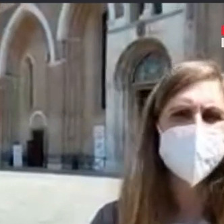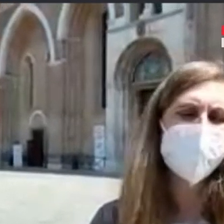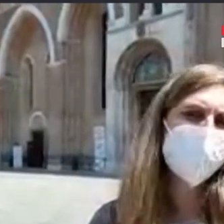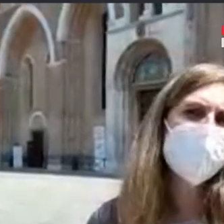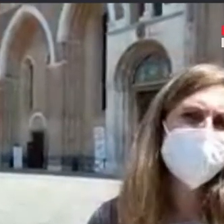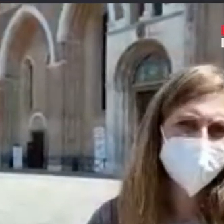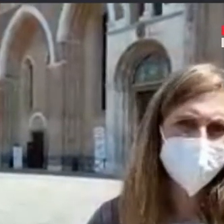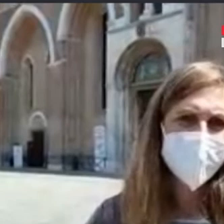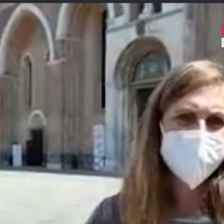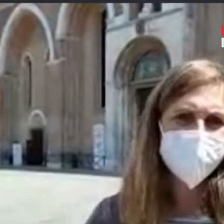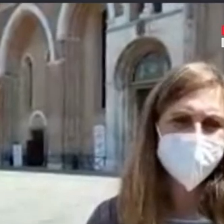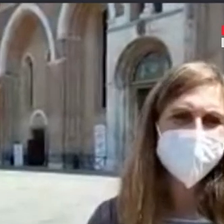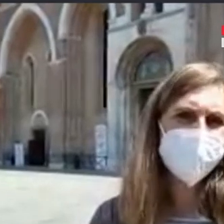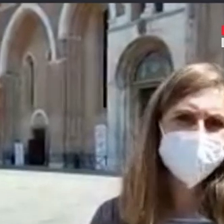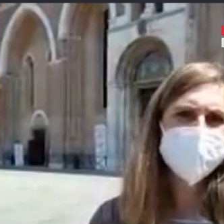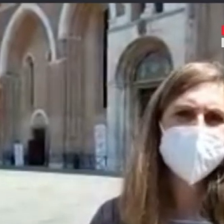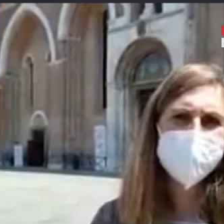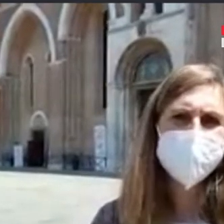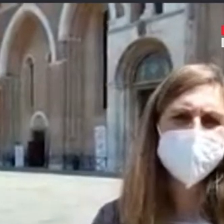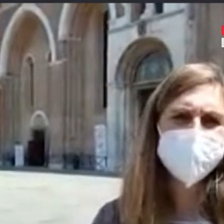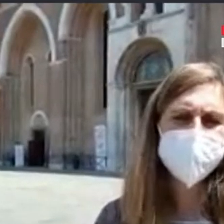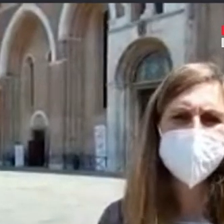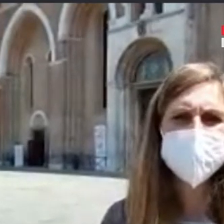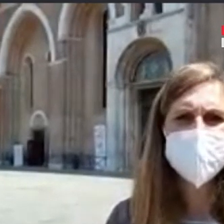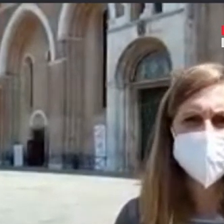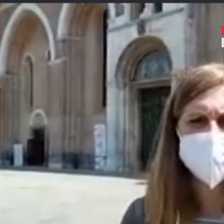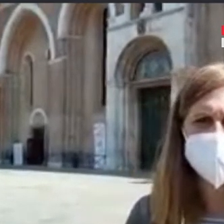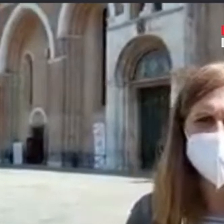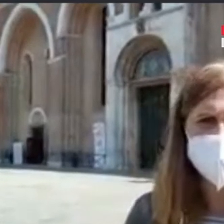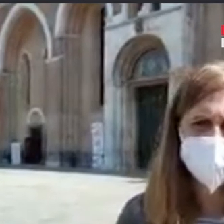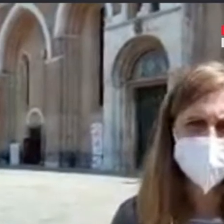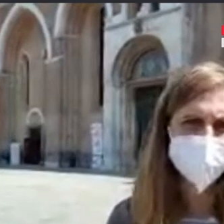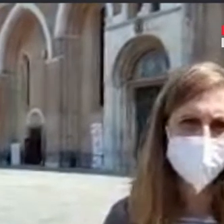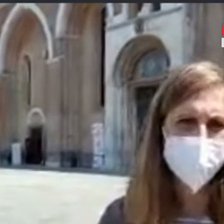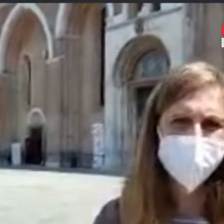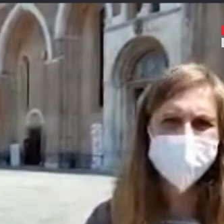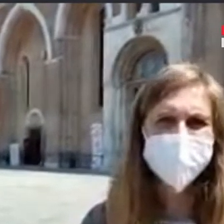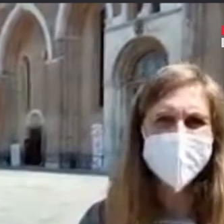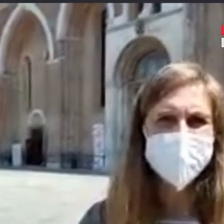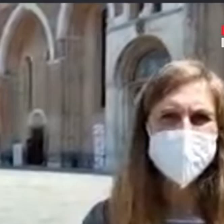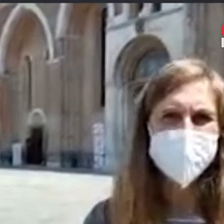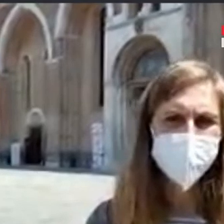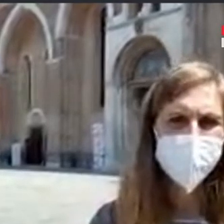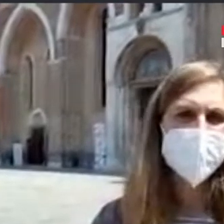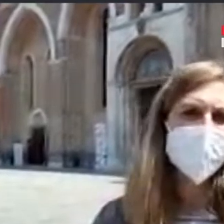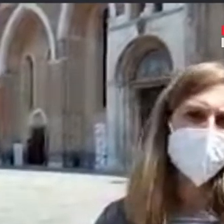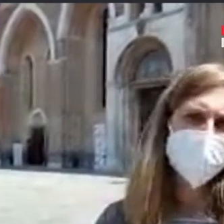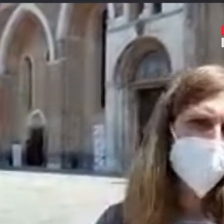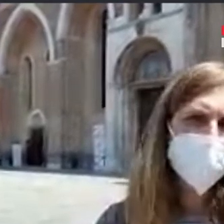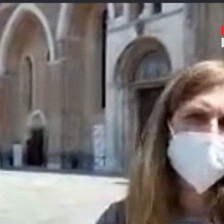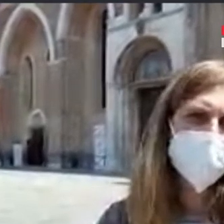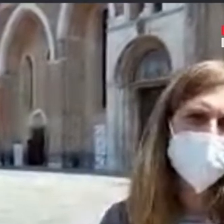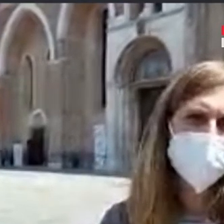sono ovviamente anche questa edizione seguirà le stringenti norme anti-Covid, per cui